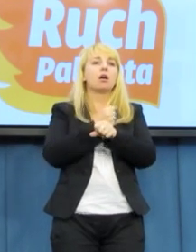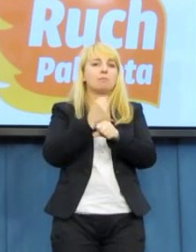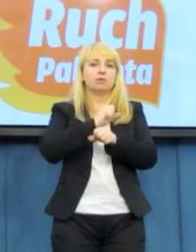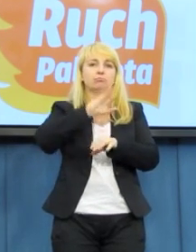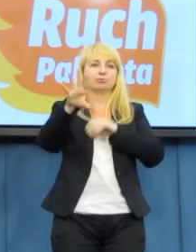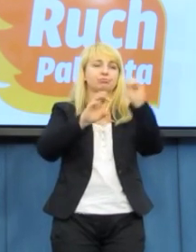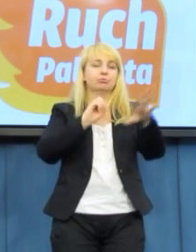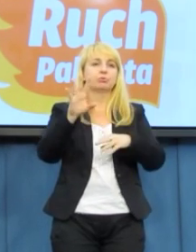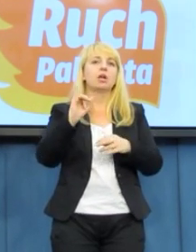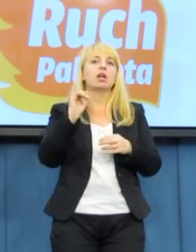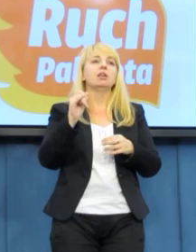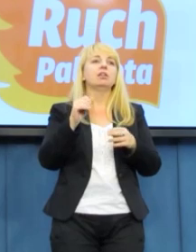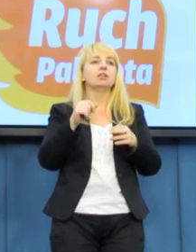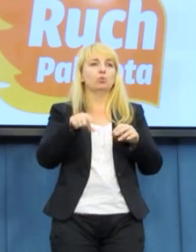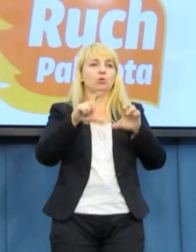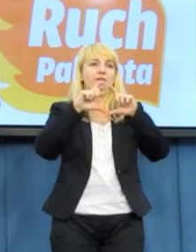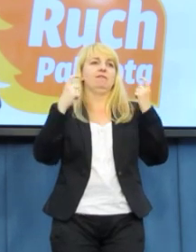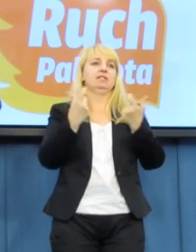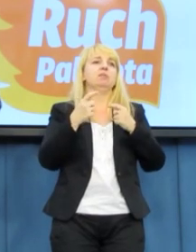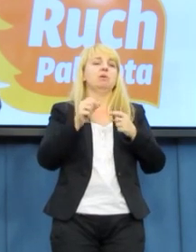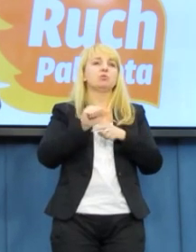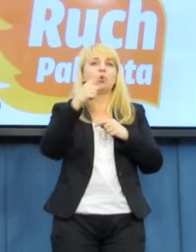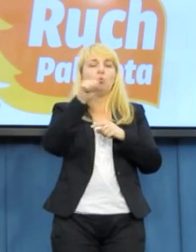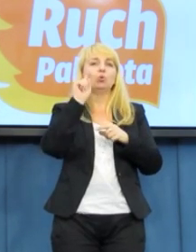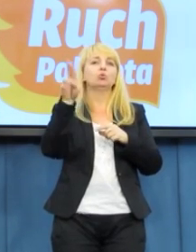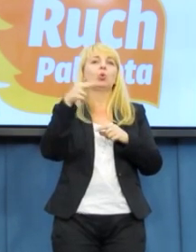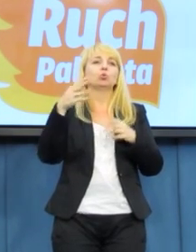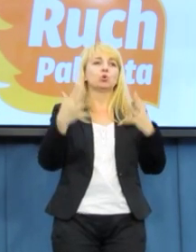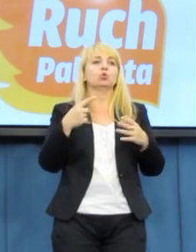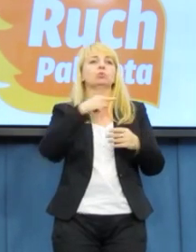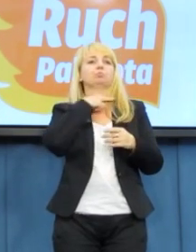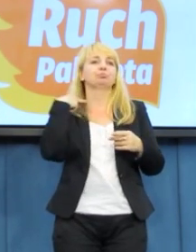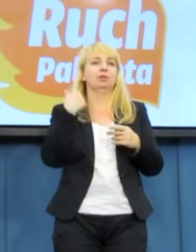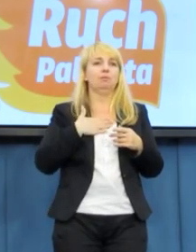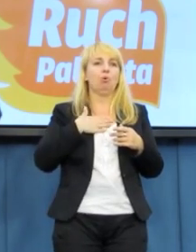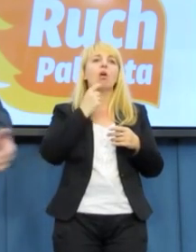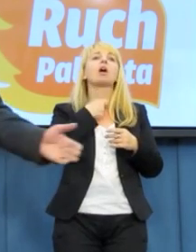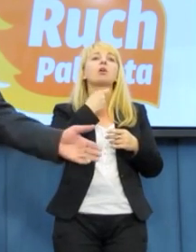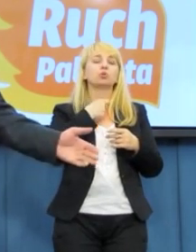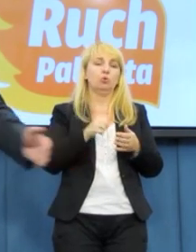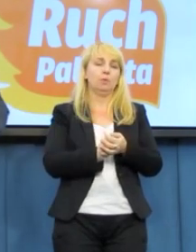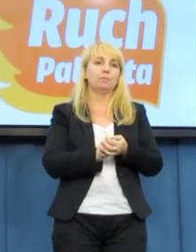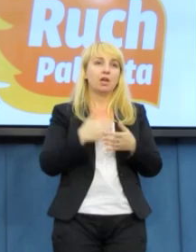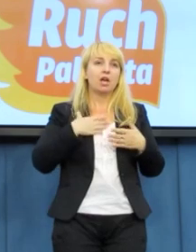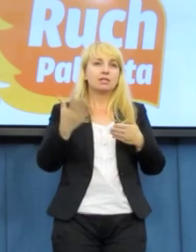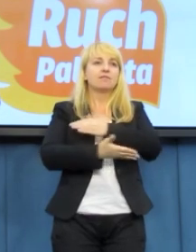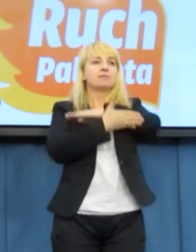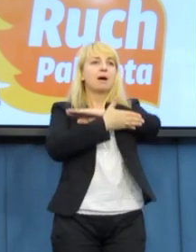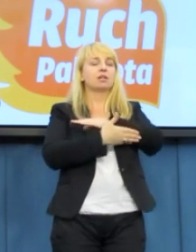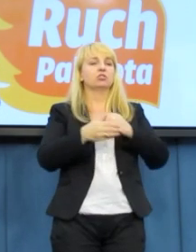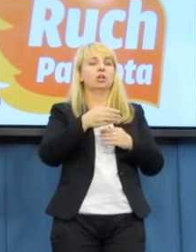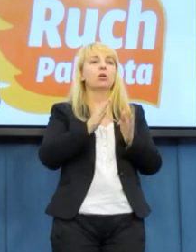by nam chętnie gardła poderżeli. W związku z tym bardzo prosimy Państwa też o wsparcie jednak medialne, żebyśmy się nie cofnęli i nie